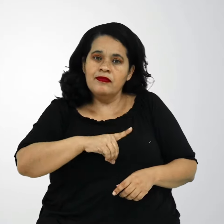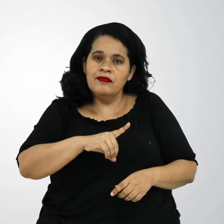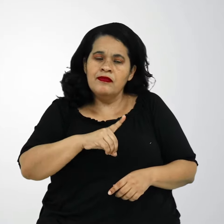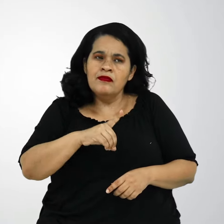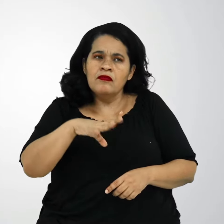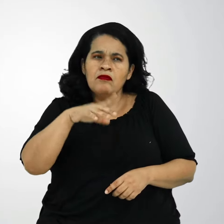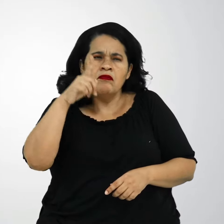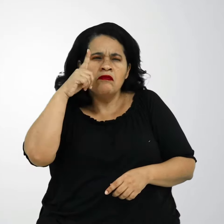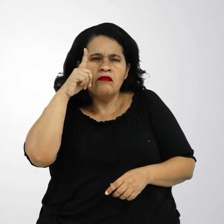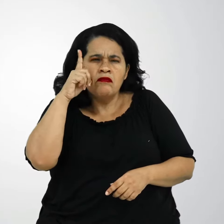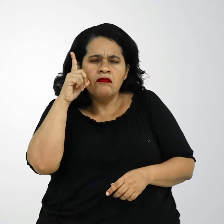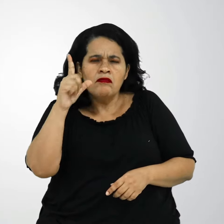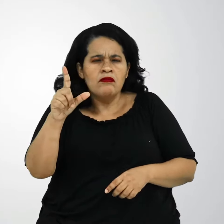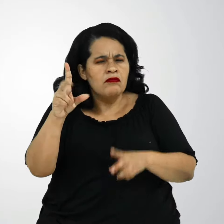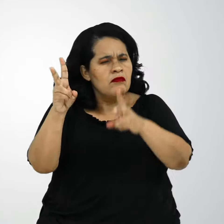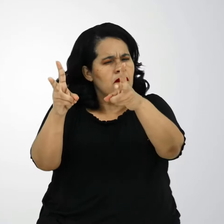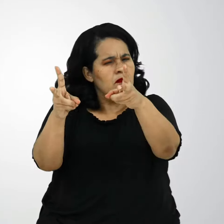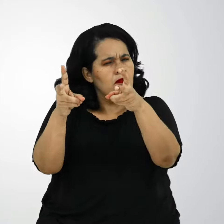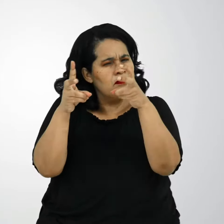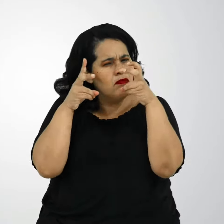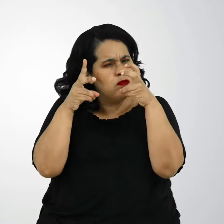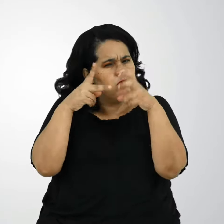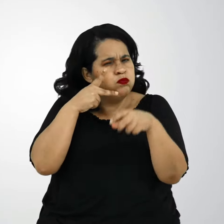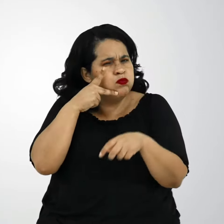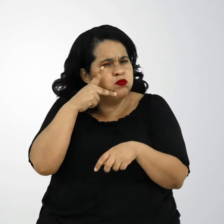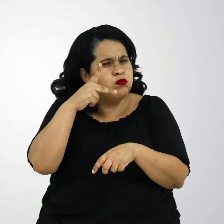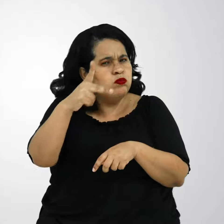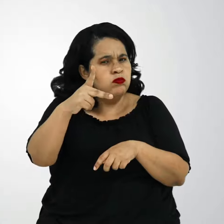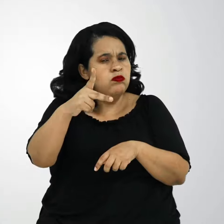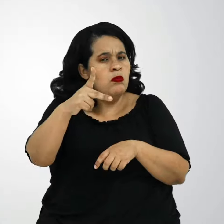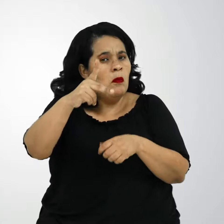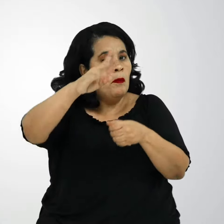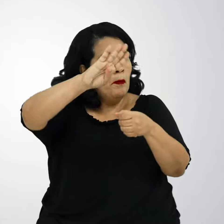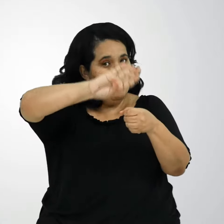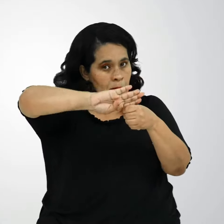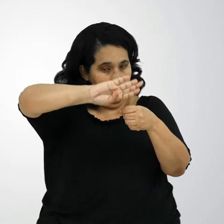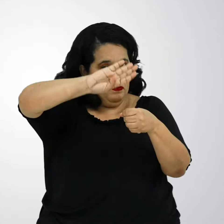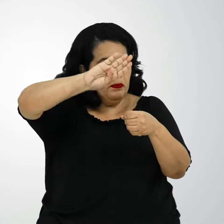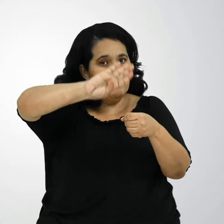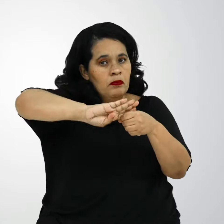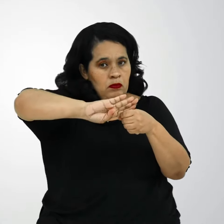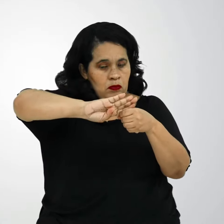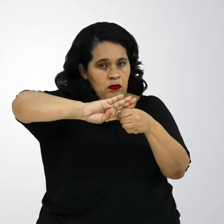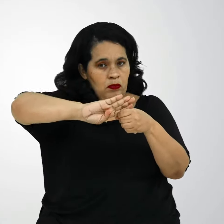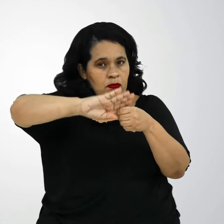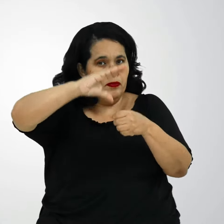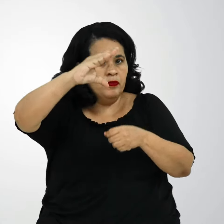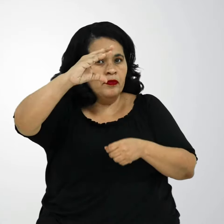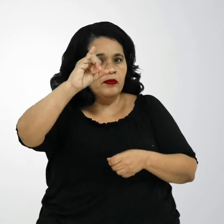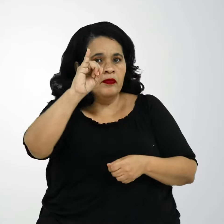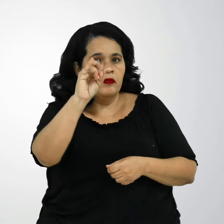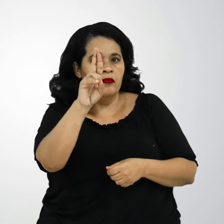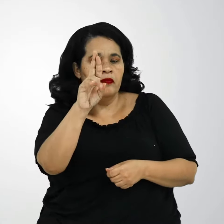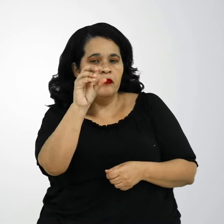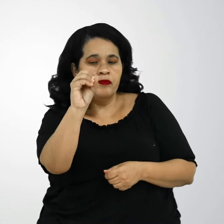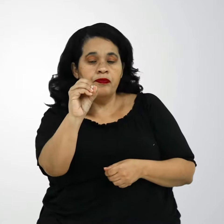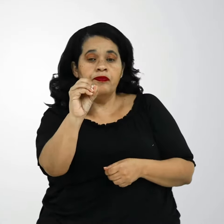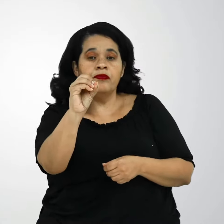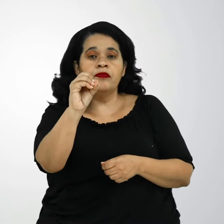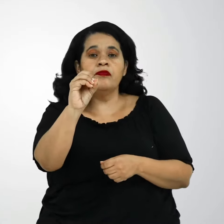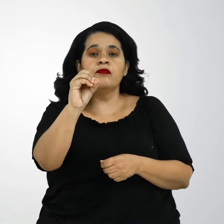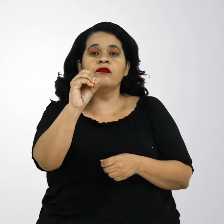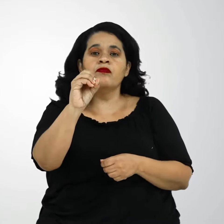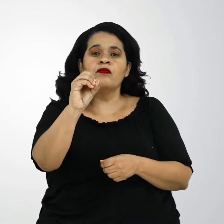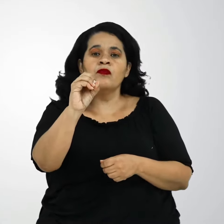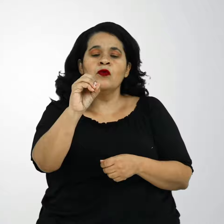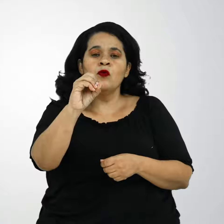no ano em que o Ciro Grande conquistou a Babilônia. Então já é a Pérsia que está no poder, já é o